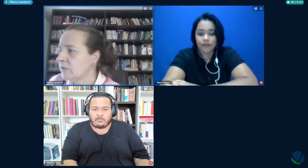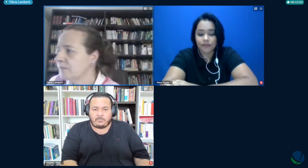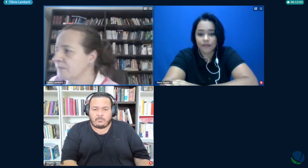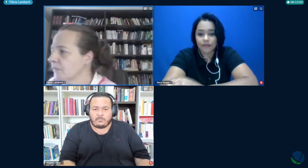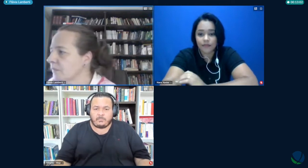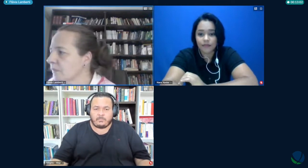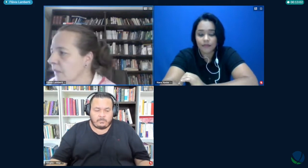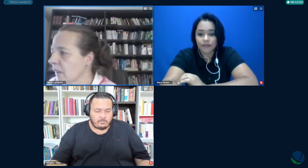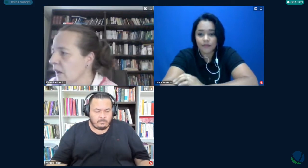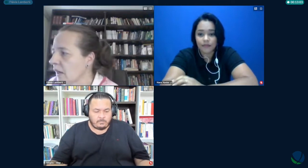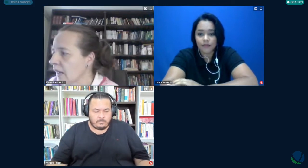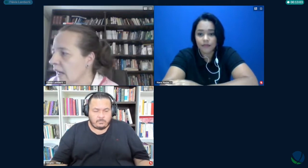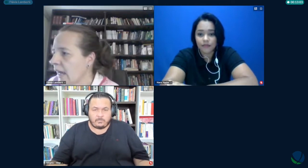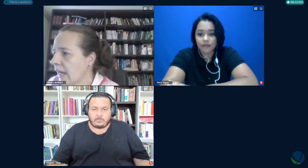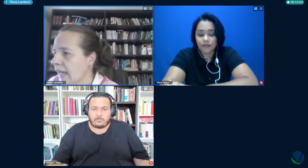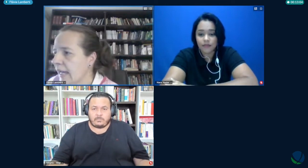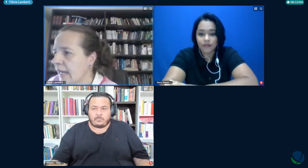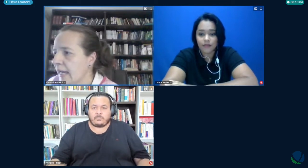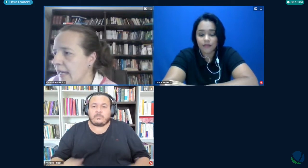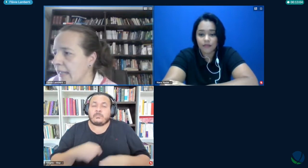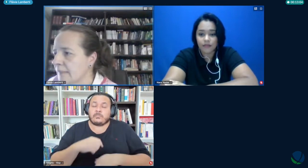Então,